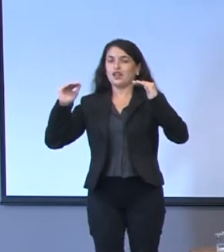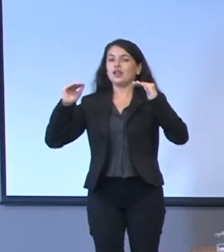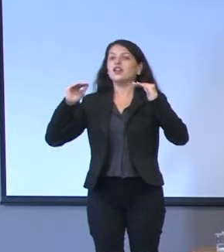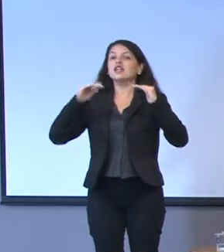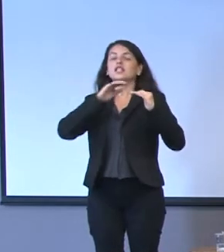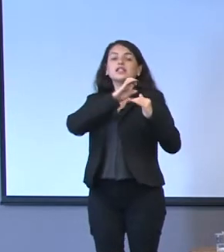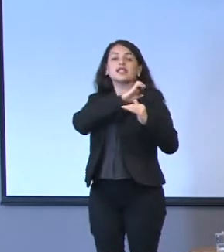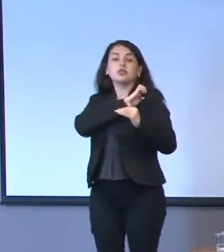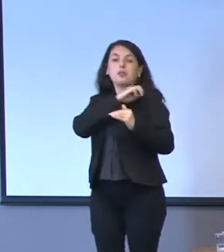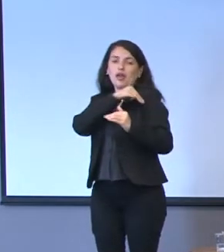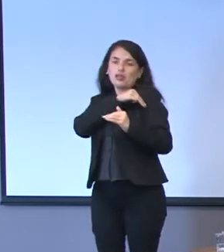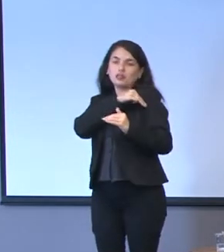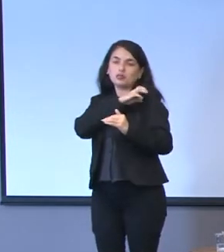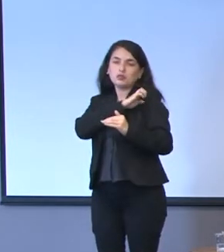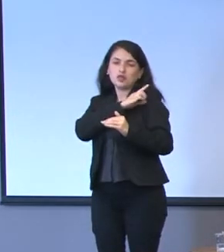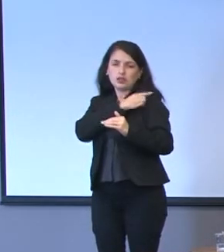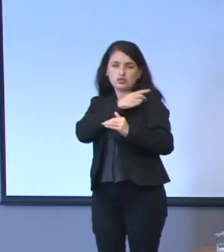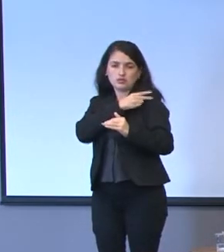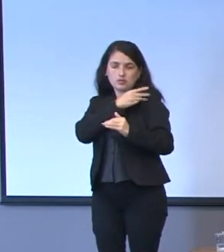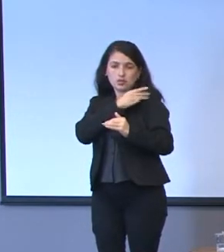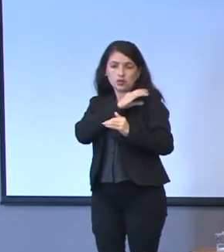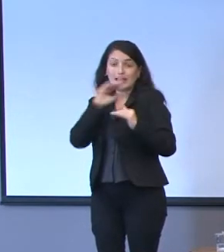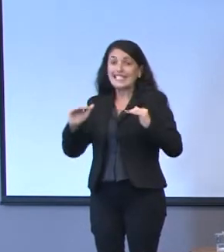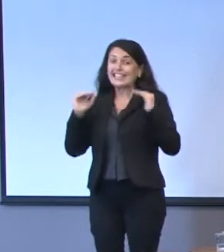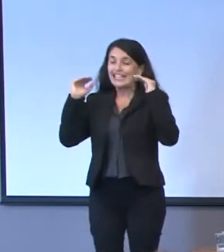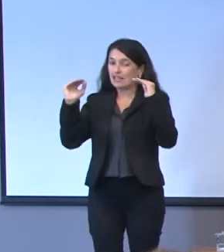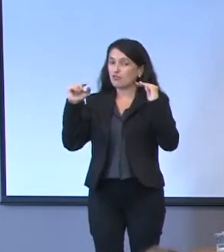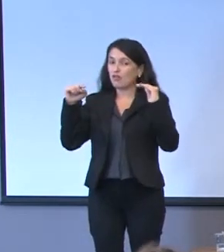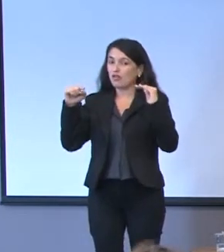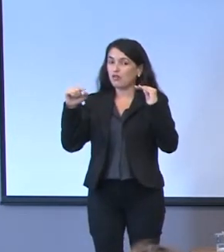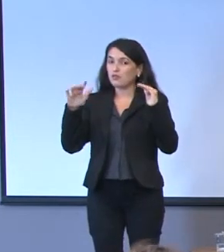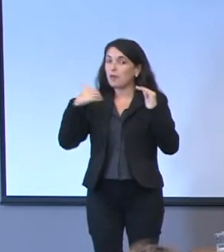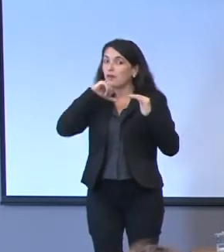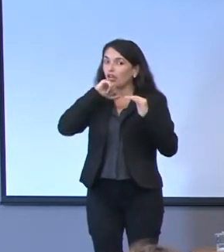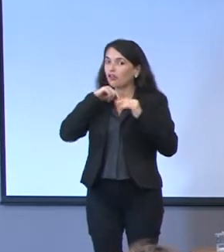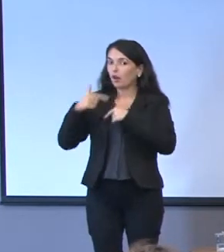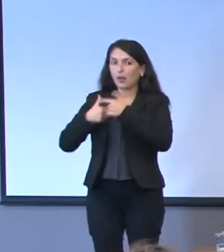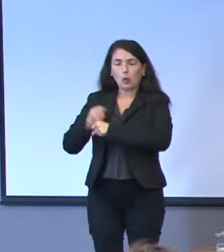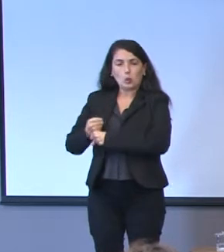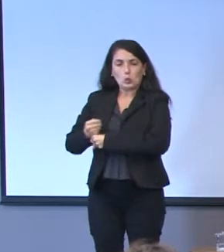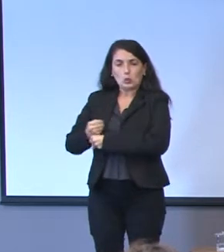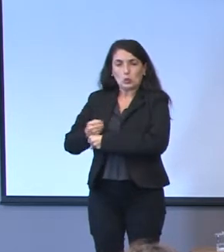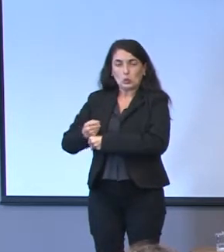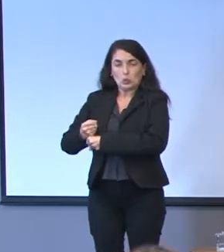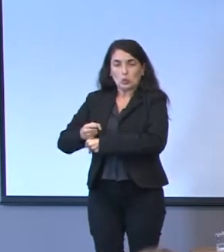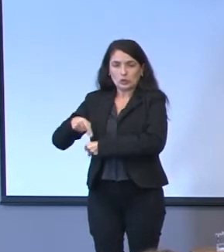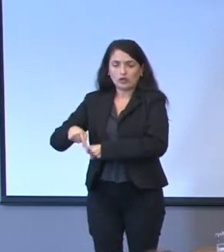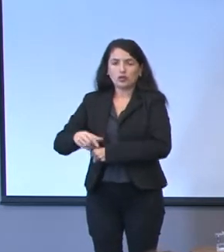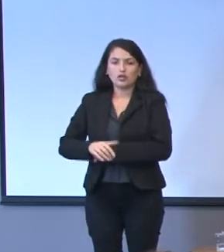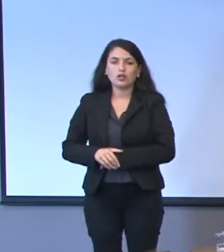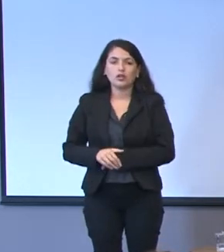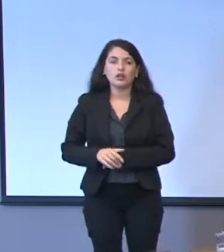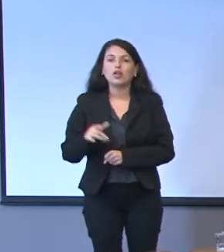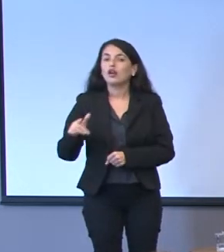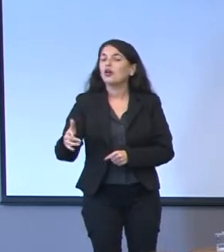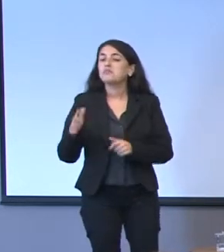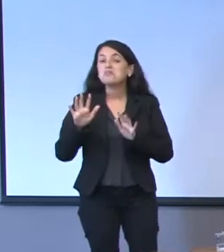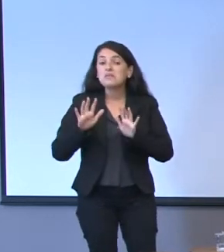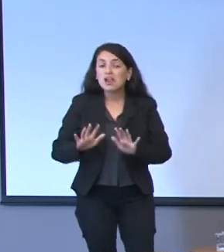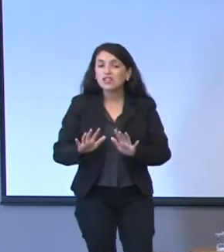toda. Não houve Cristo que convencesse o diretor da escola a